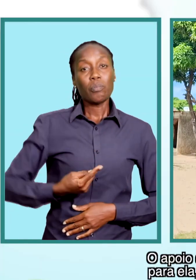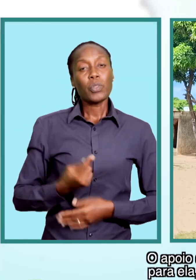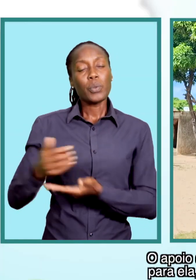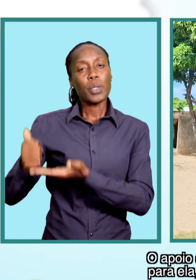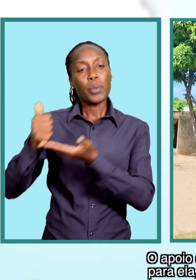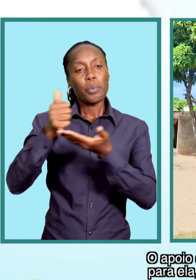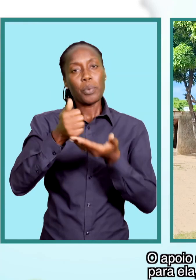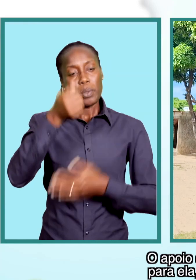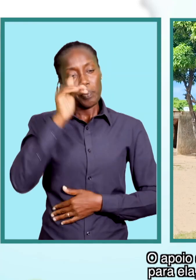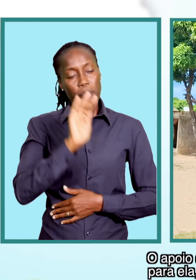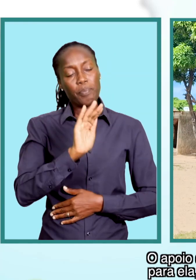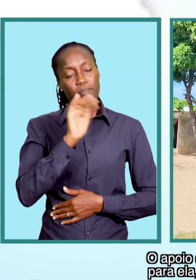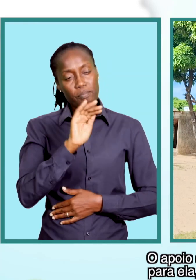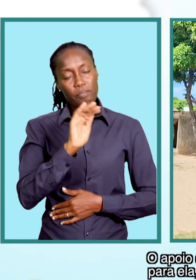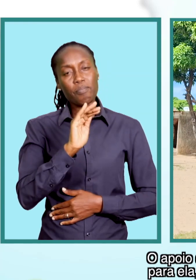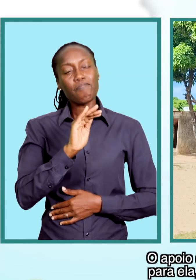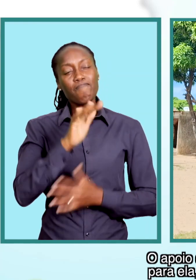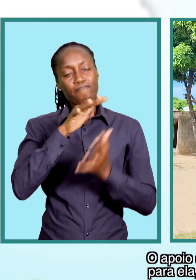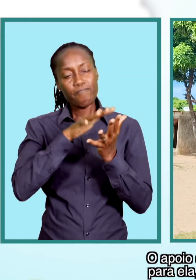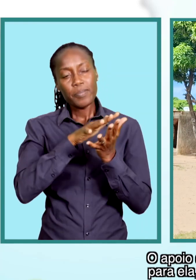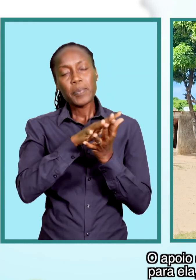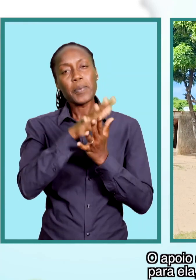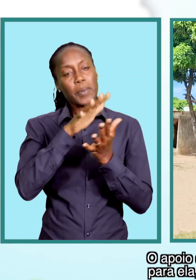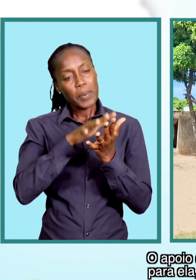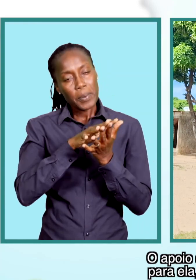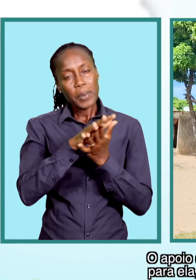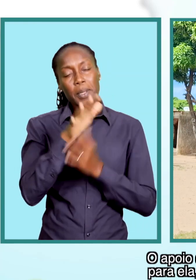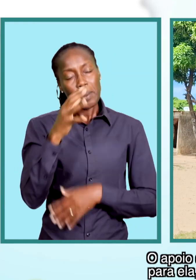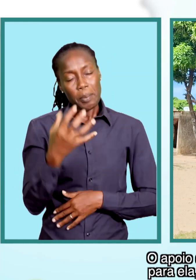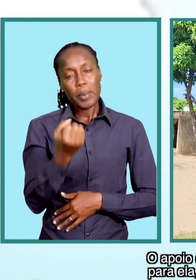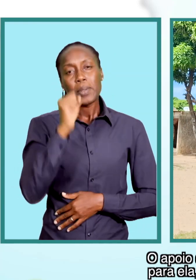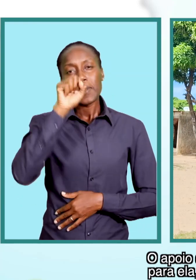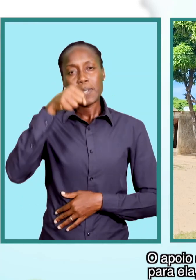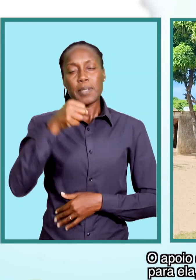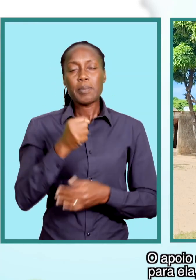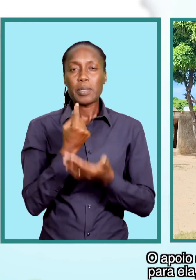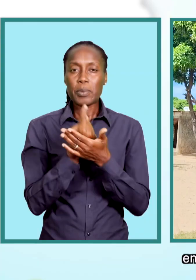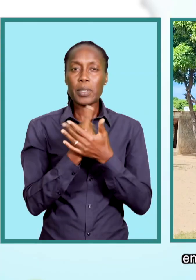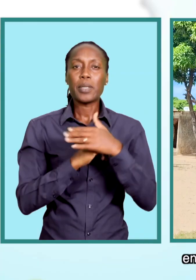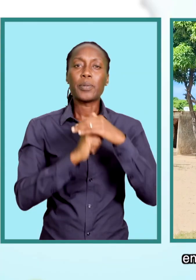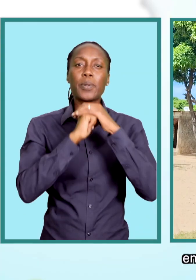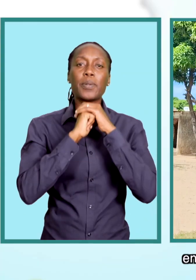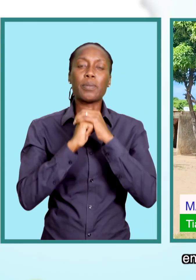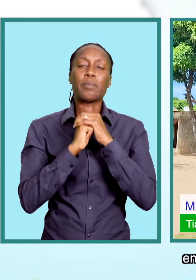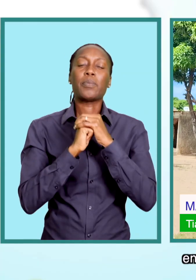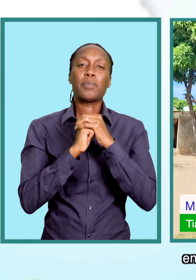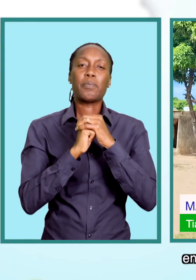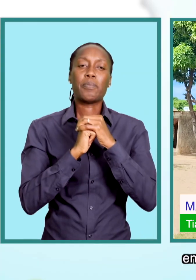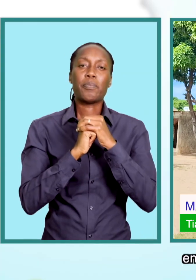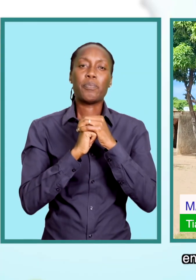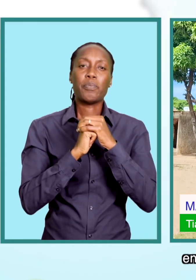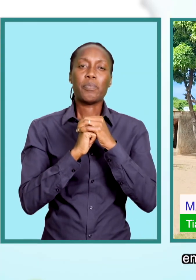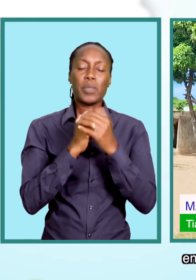tínhamos, só íamos dizendo para ela: tudo é possível na entrega de Deus. Entrega-se a